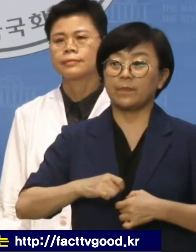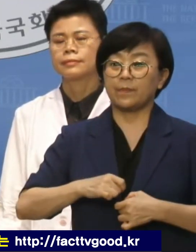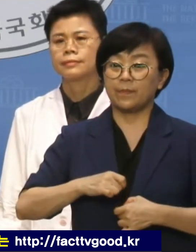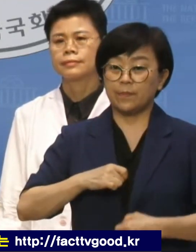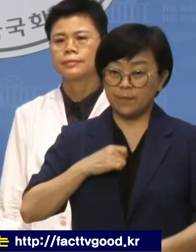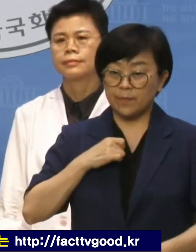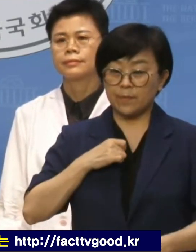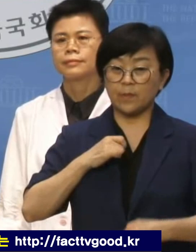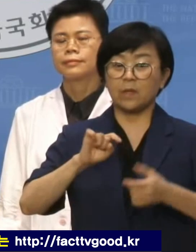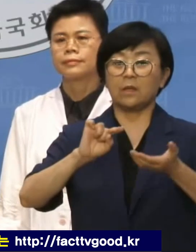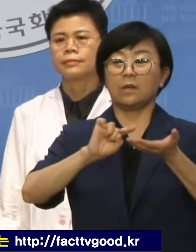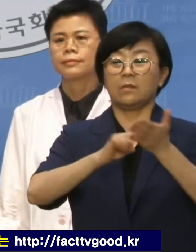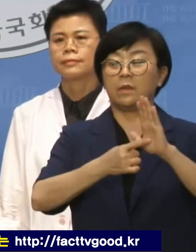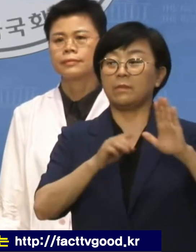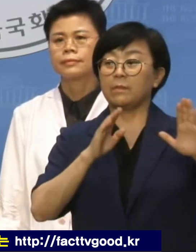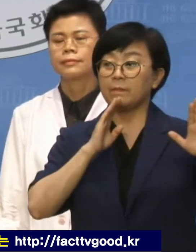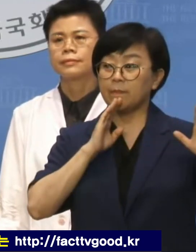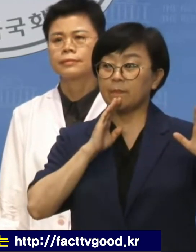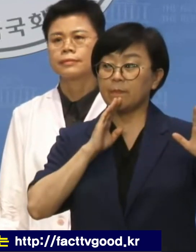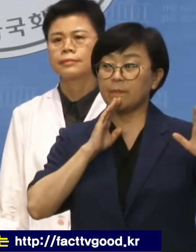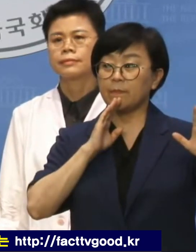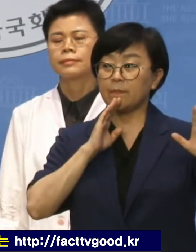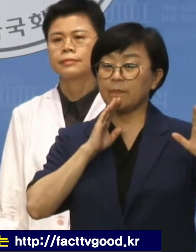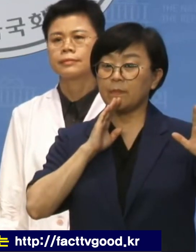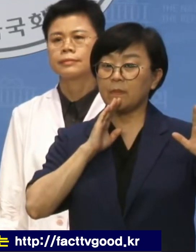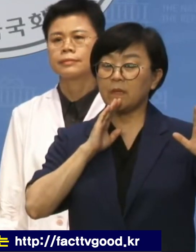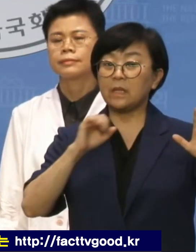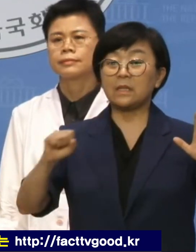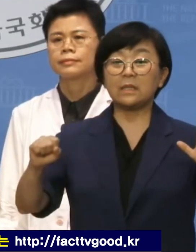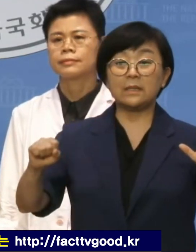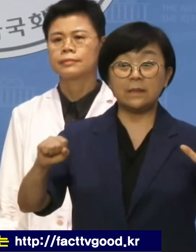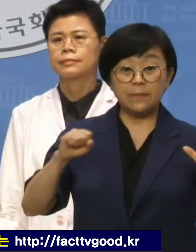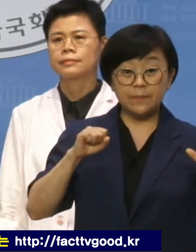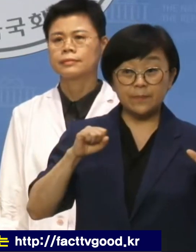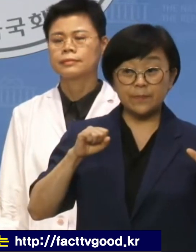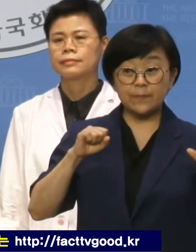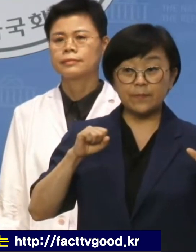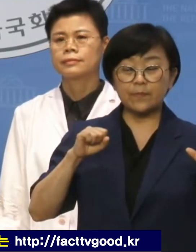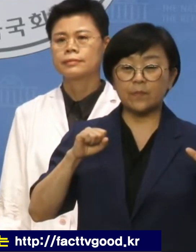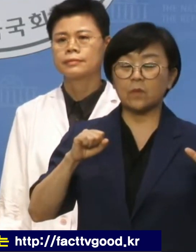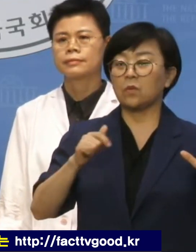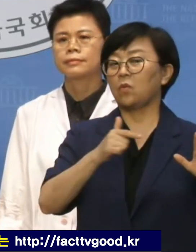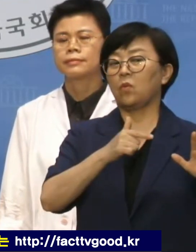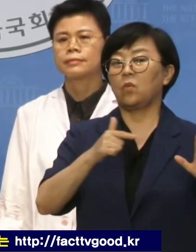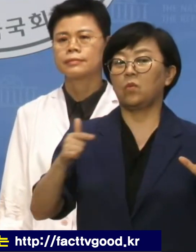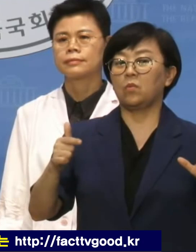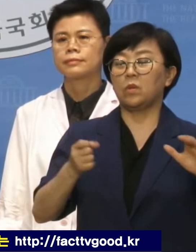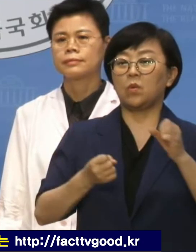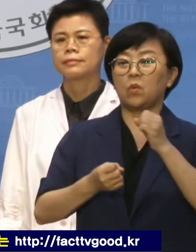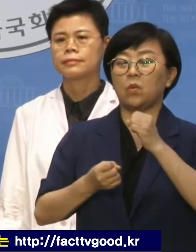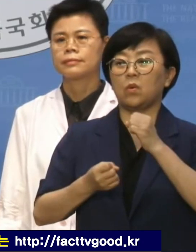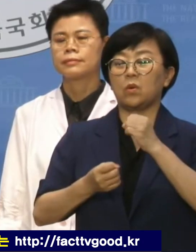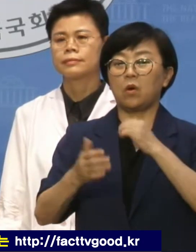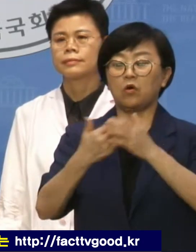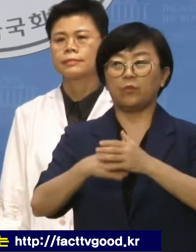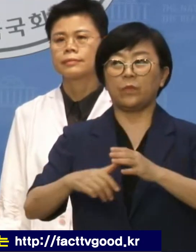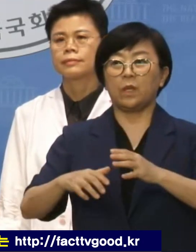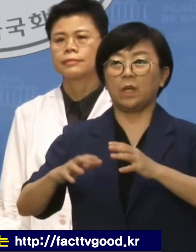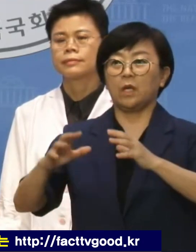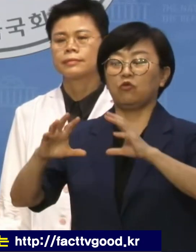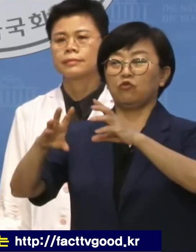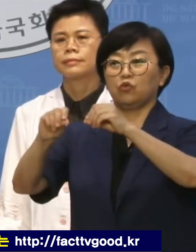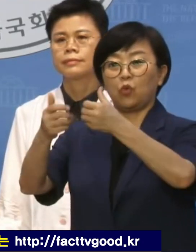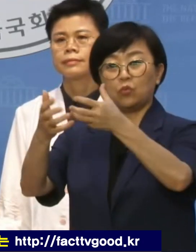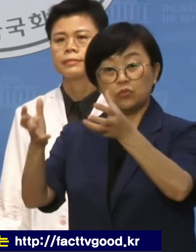진실에 다가서려고 하는데 그 방어벽이 너무 큽니다. 모든 진실은 국토부가 알고